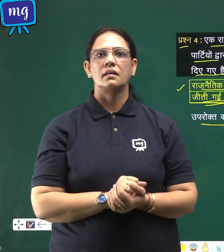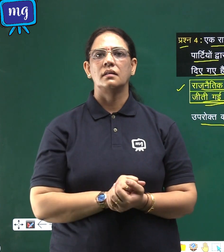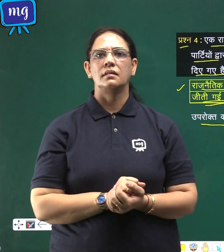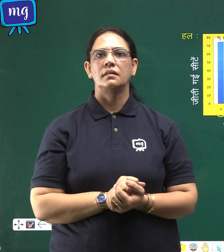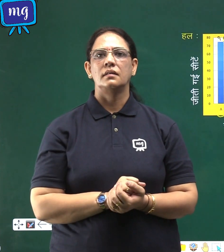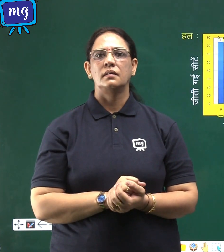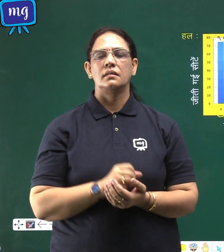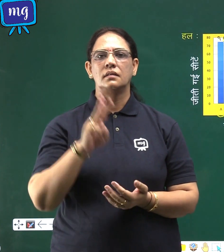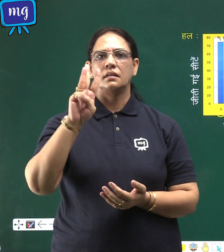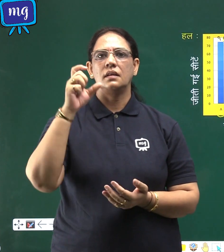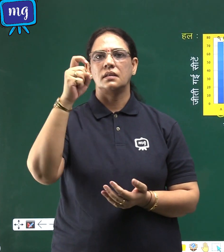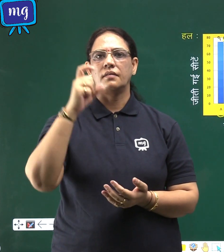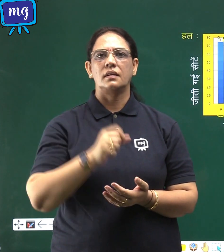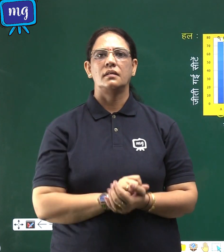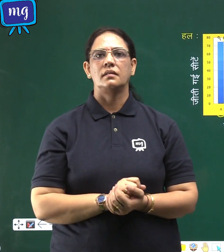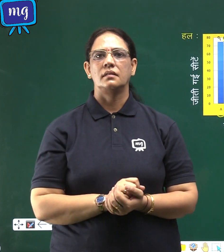सैंटीश,